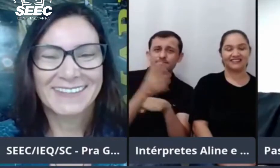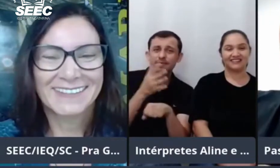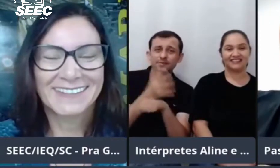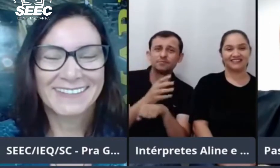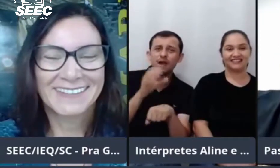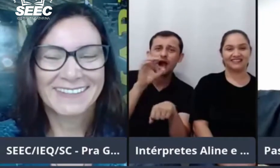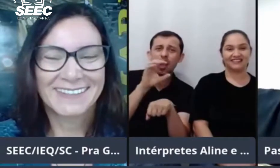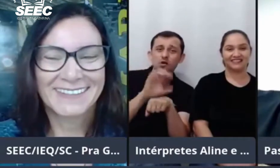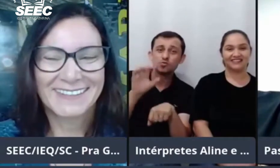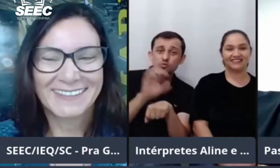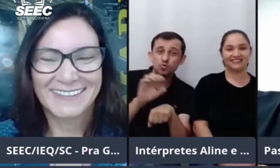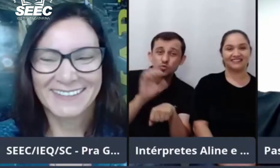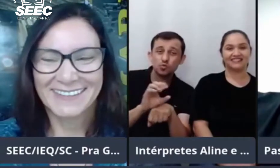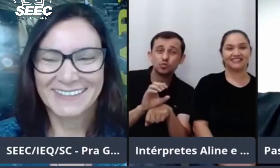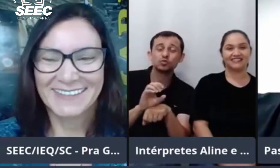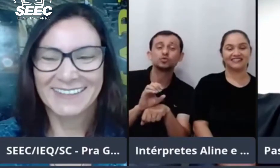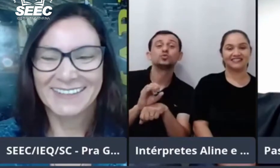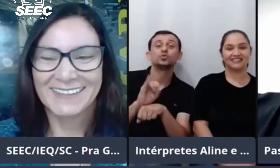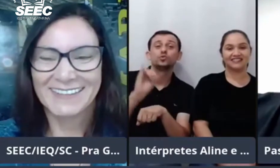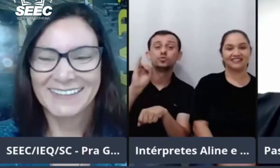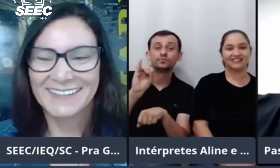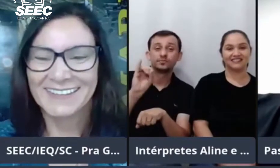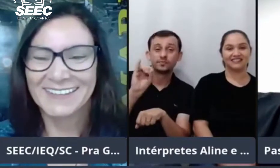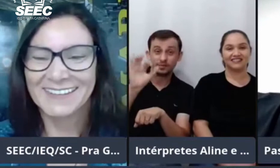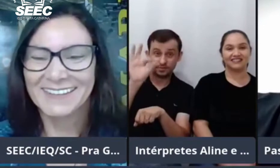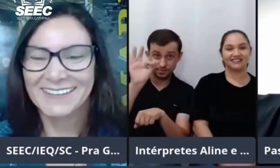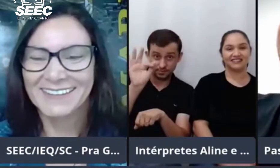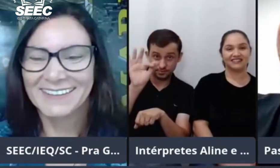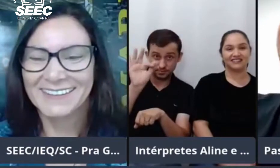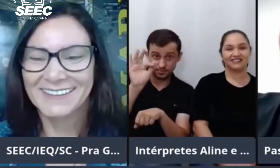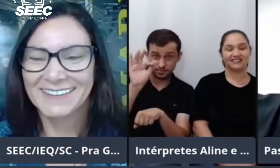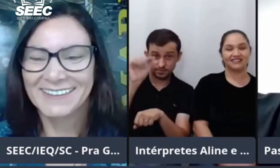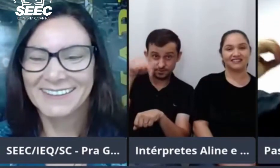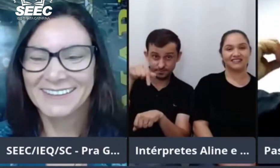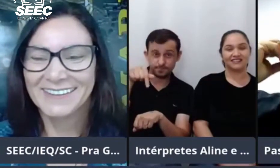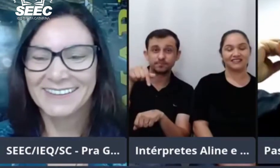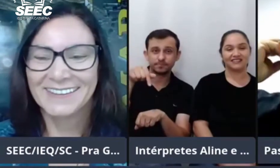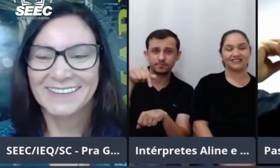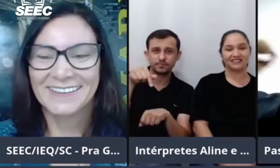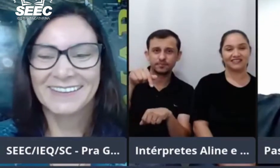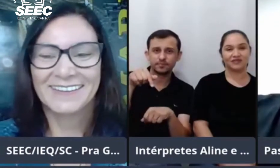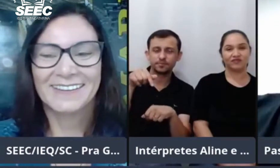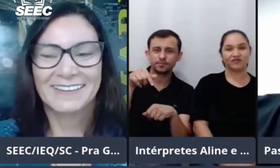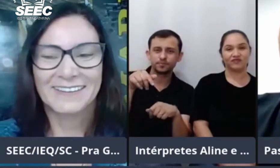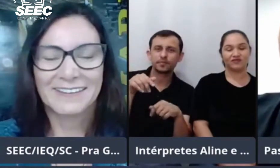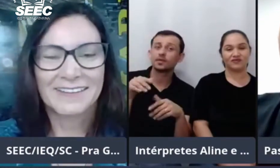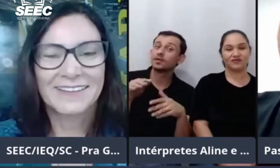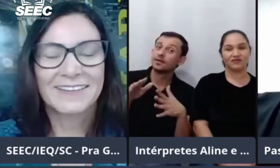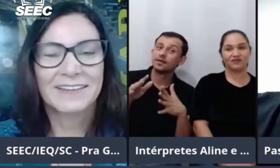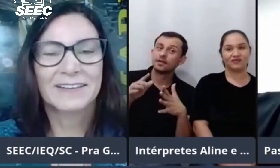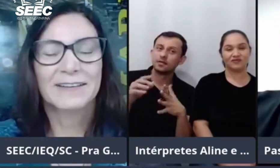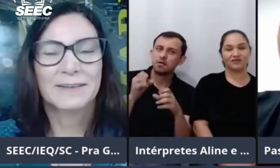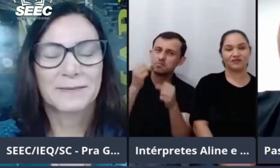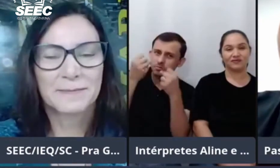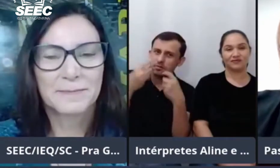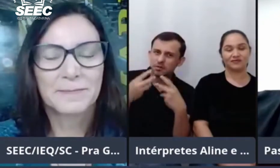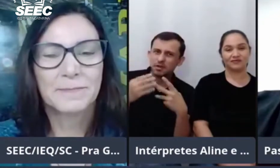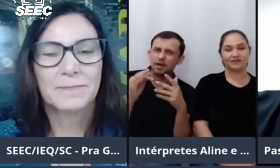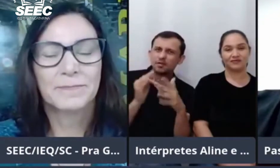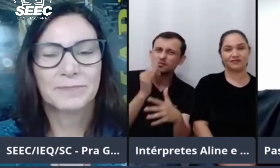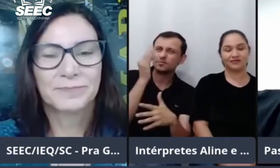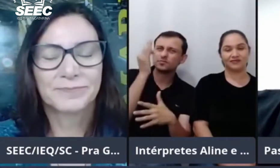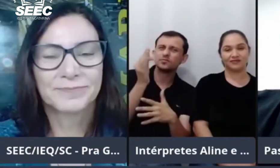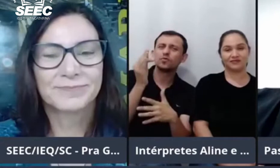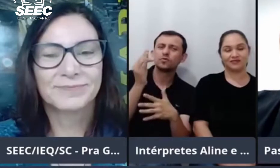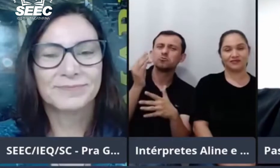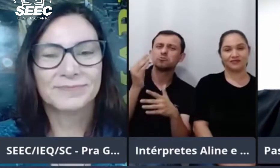pastor? Mas, pastor, é muito gratificante, né? Eu insisto nessa palavra gratificante porque é mesmo, né? Para mim, é uma